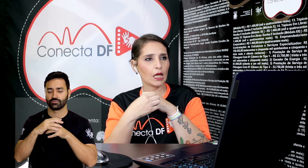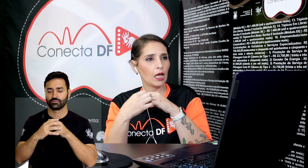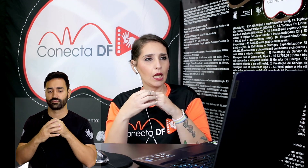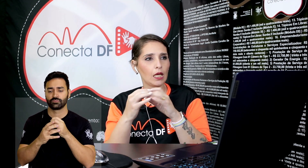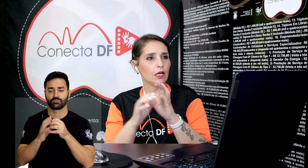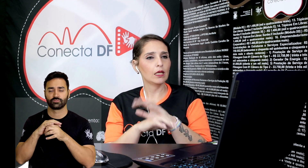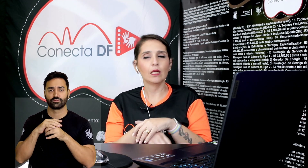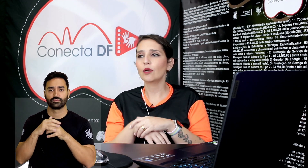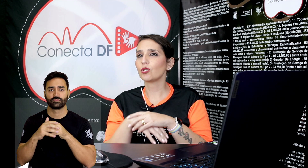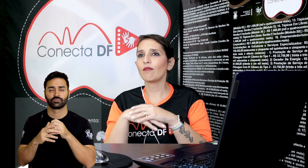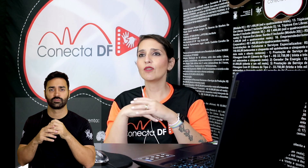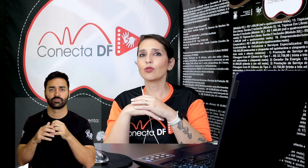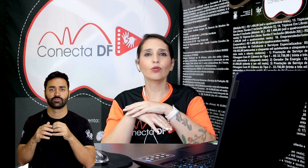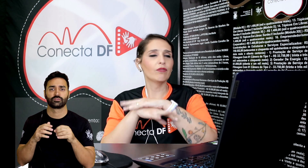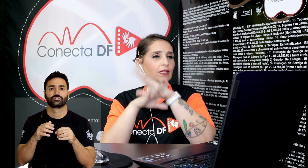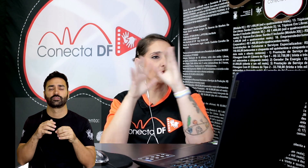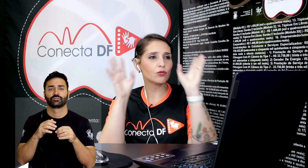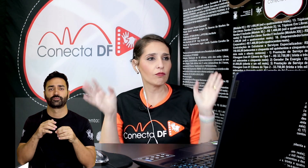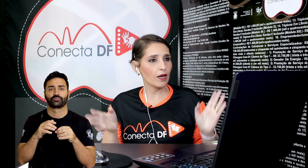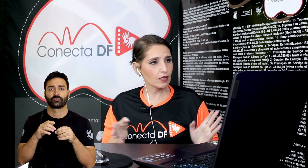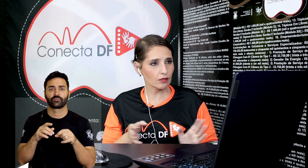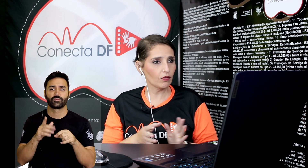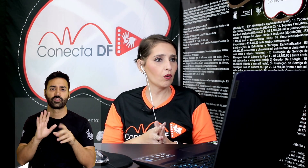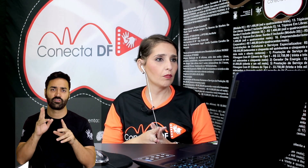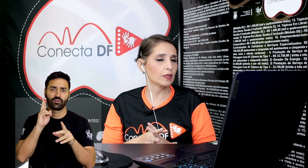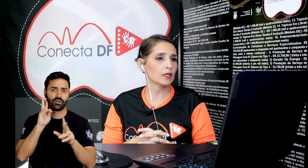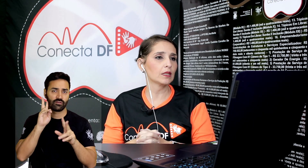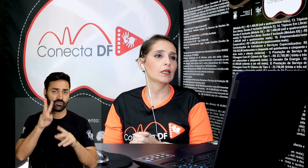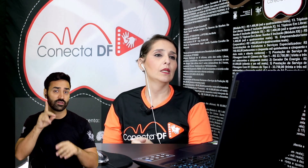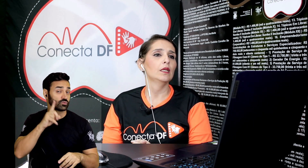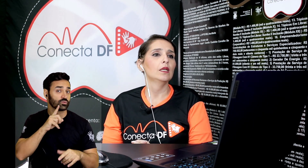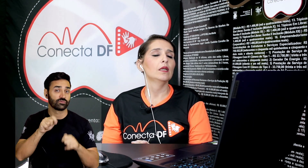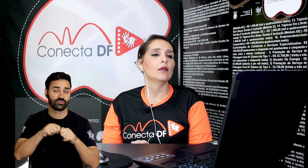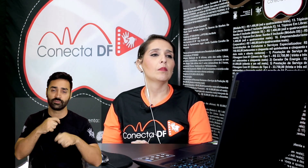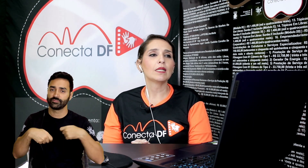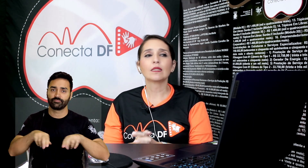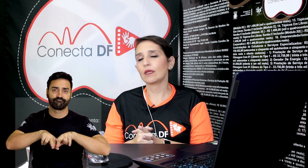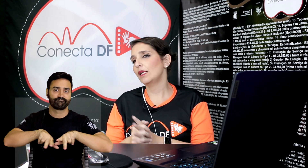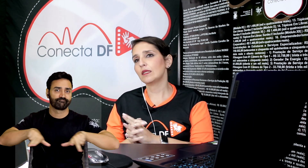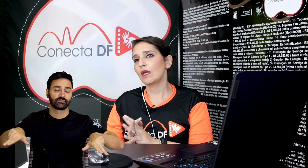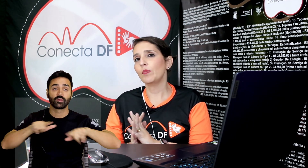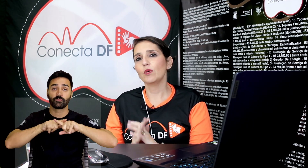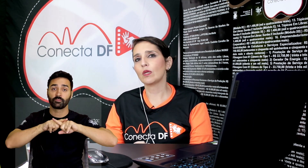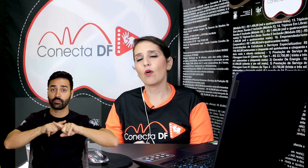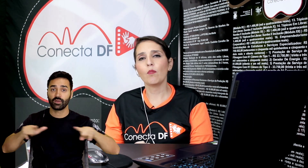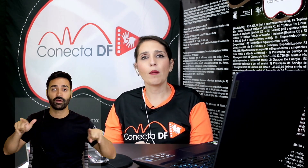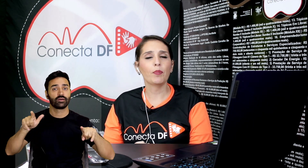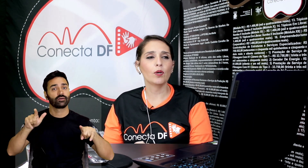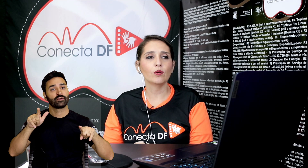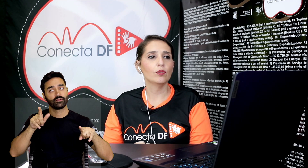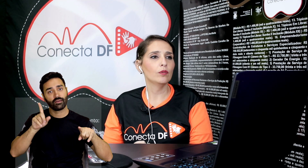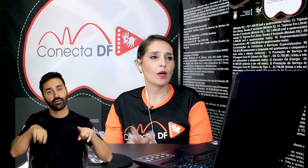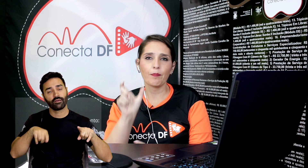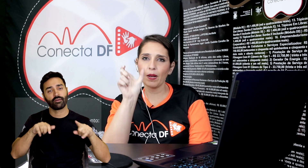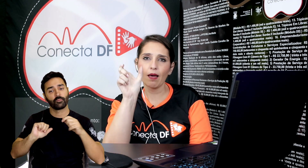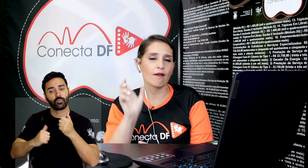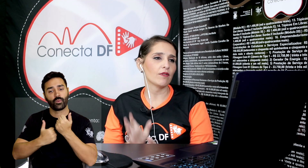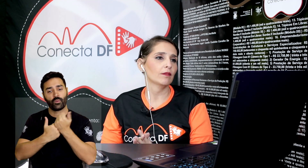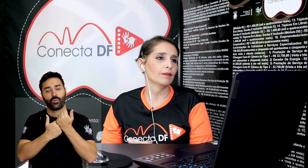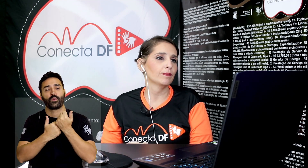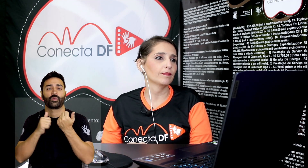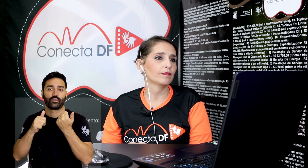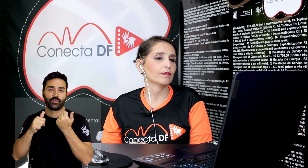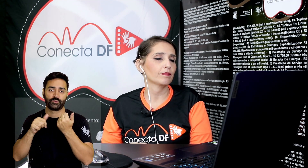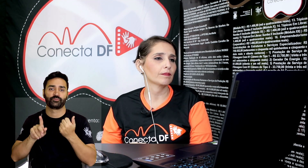ele tem. Eu já vi surdo fazendo de várias formas. Mas ele sempre usa como apoio a